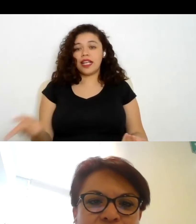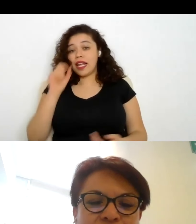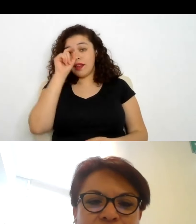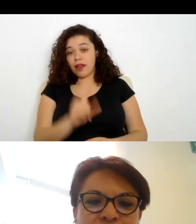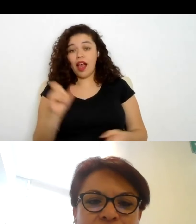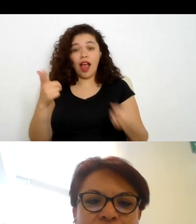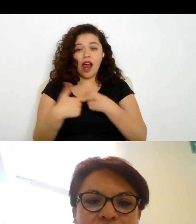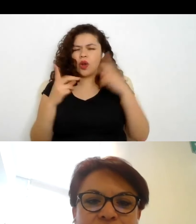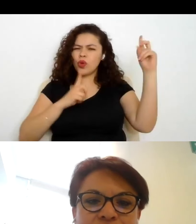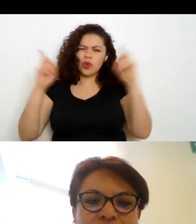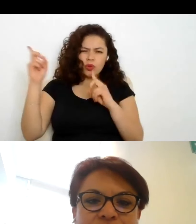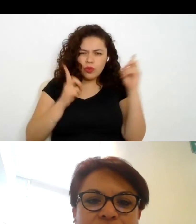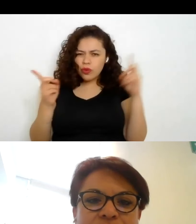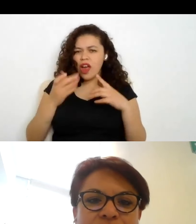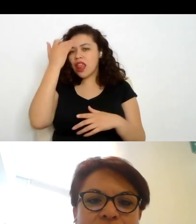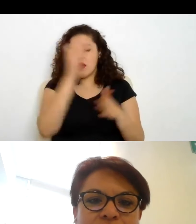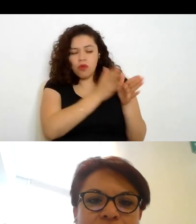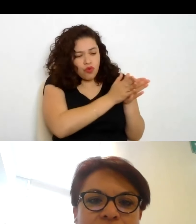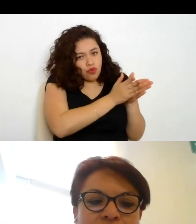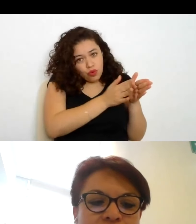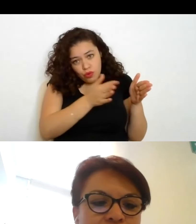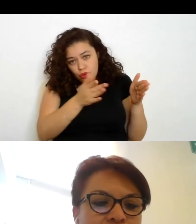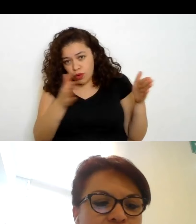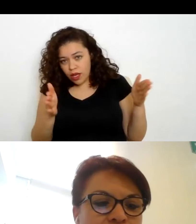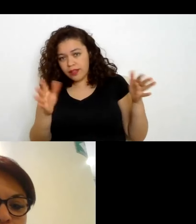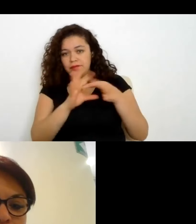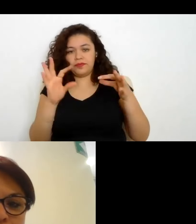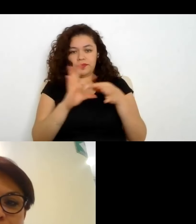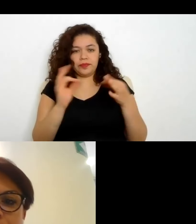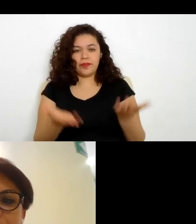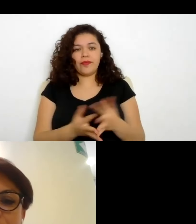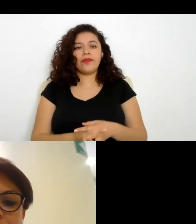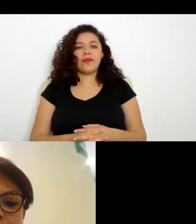tienen alguna duda durante la exposición, por favor,